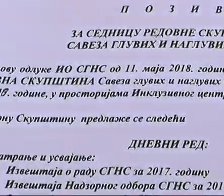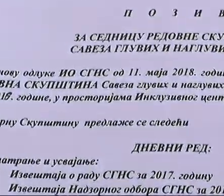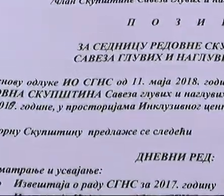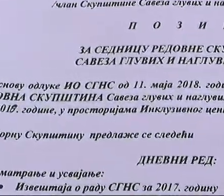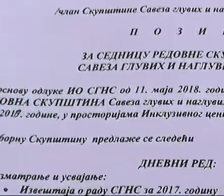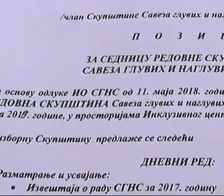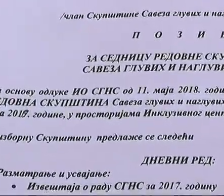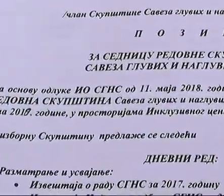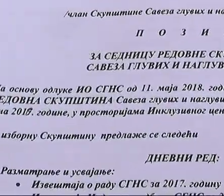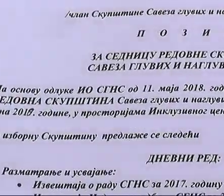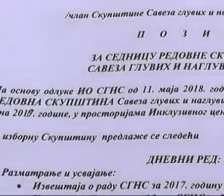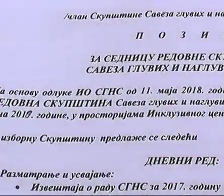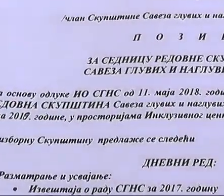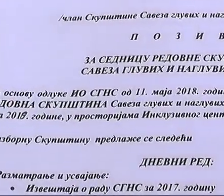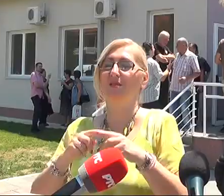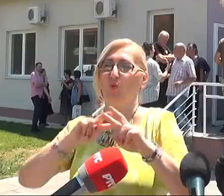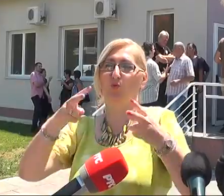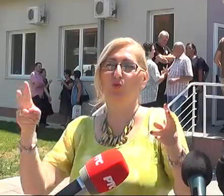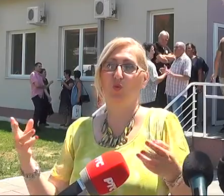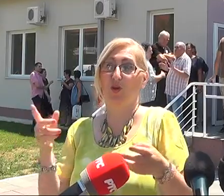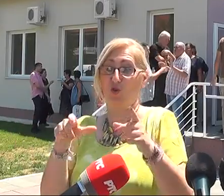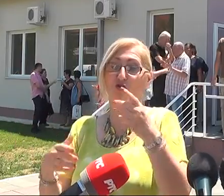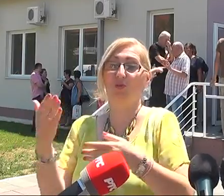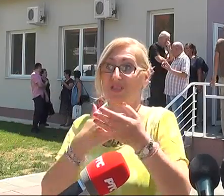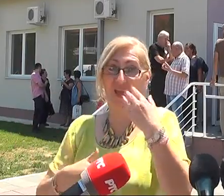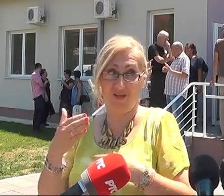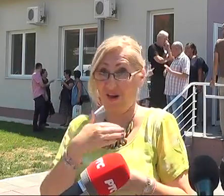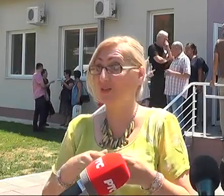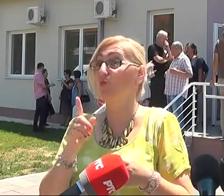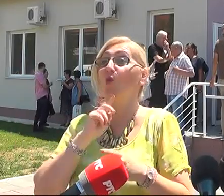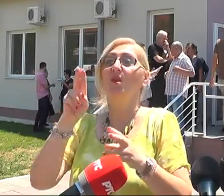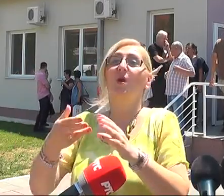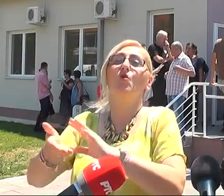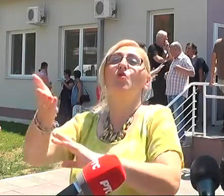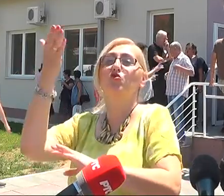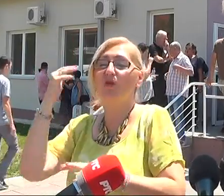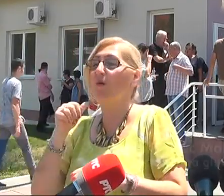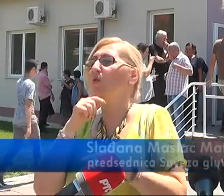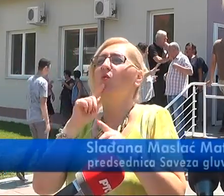i nagluvih lica je zapošljavanje. Gluvi i nagluvi nemaju novčanu pomoć na osnovu invaliditeta kao ostala invalidna